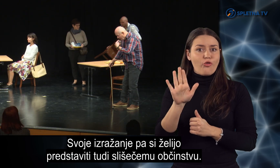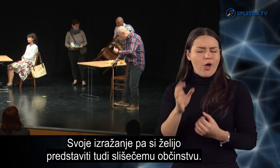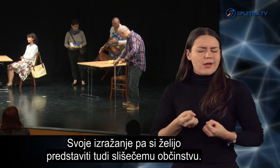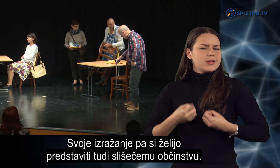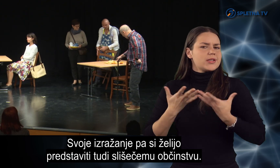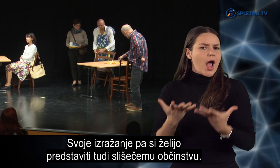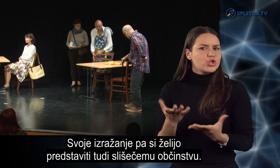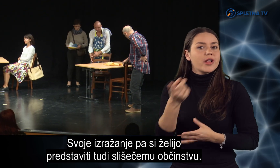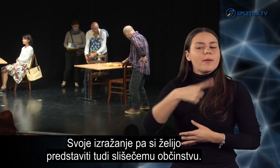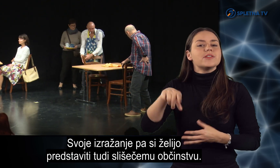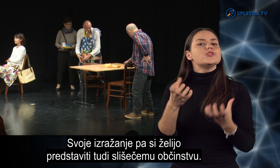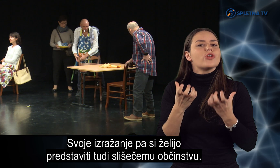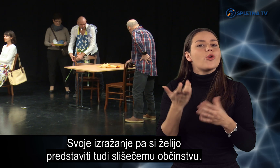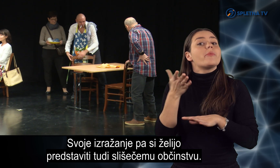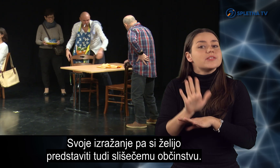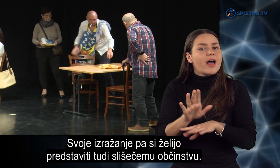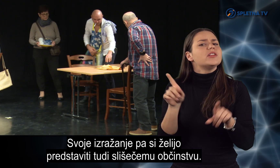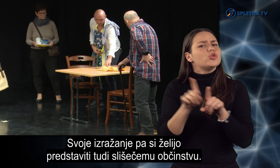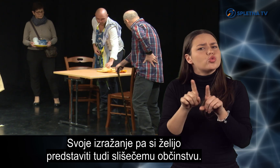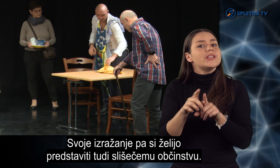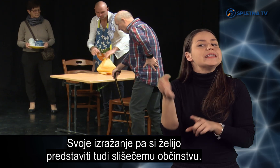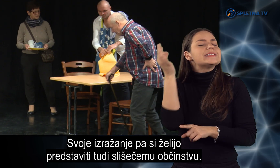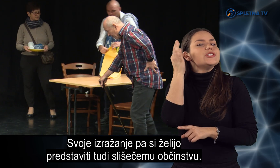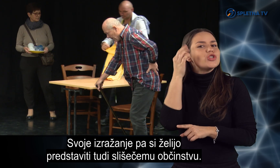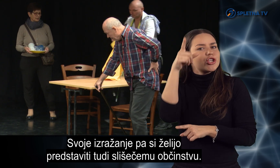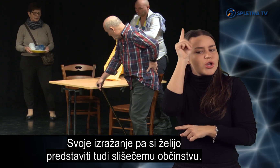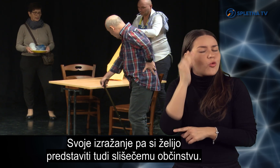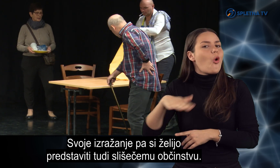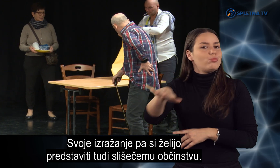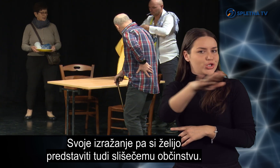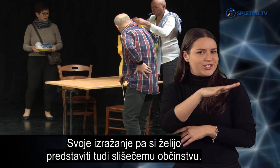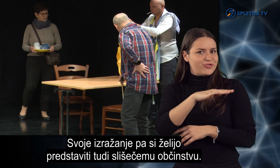Svoje izražanje pa si želijo predstaviti tudi slišečemu občinstvu.